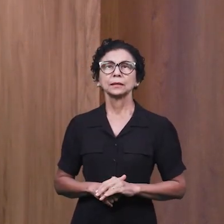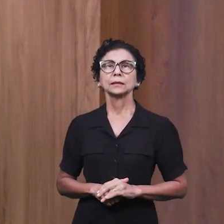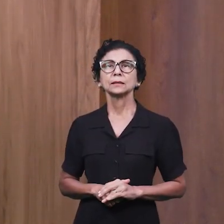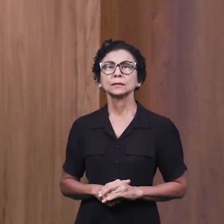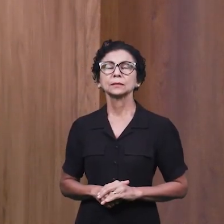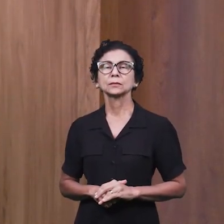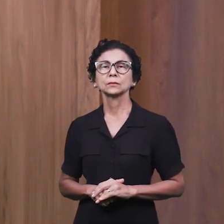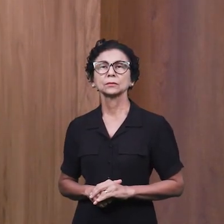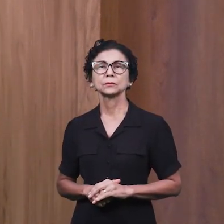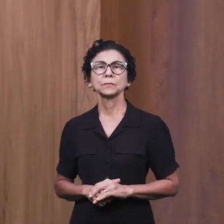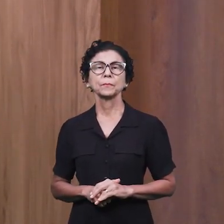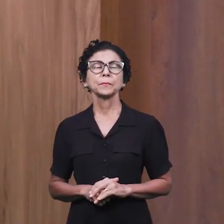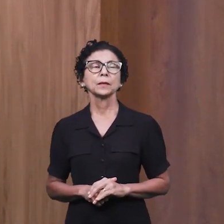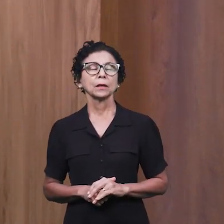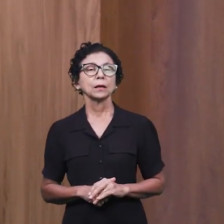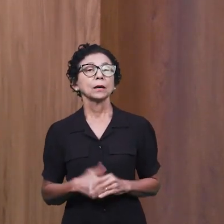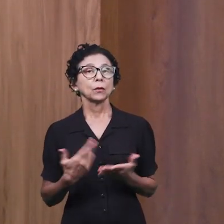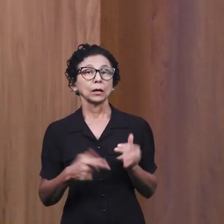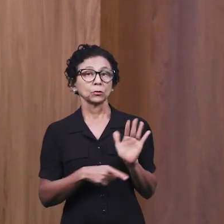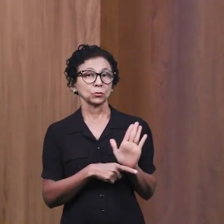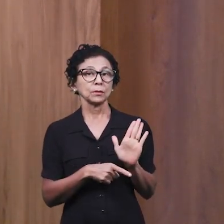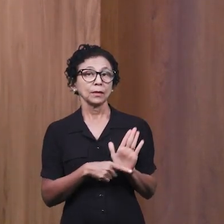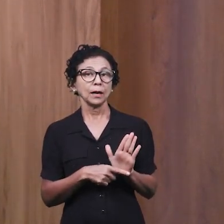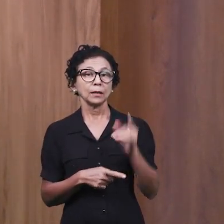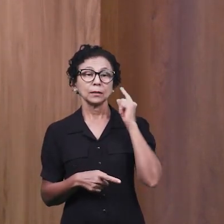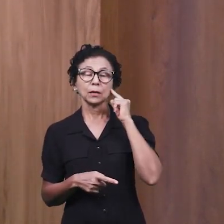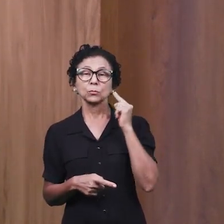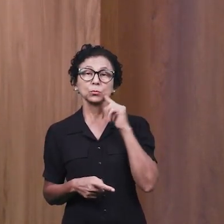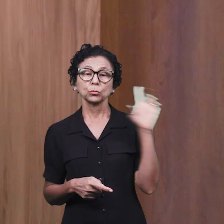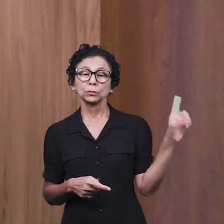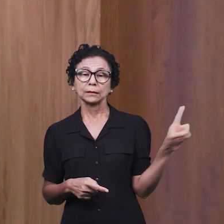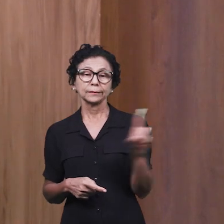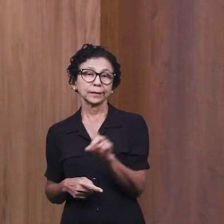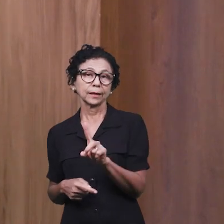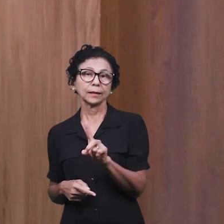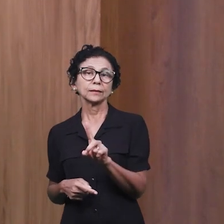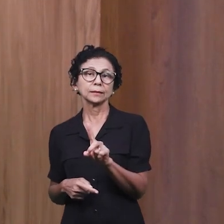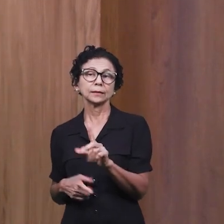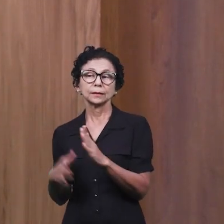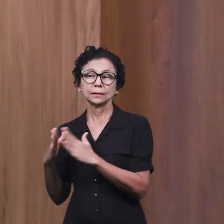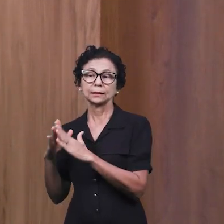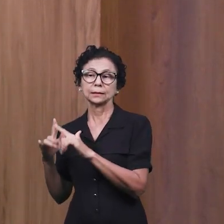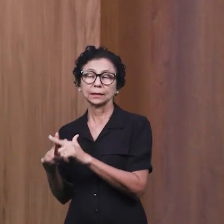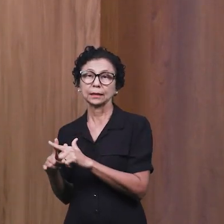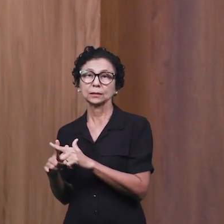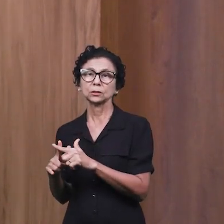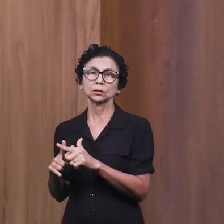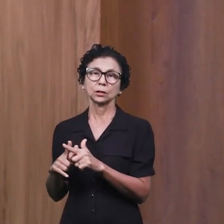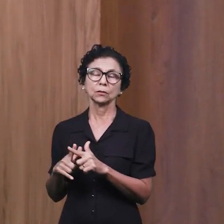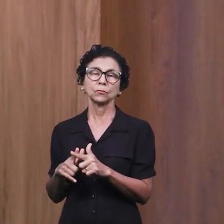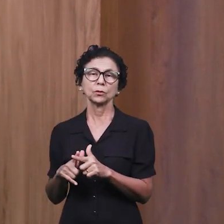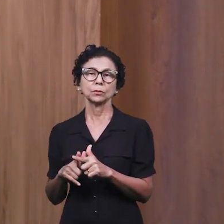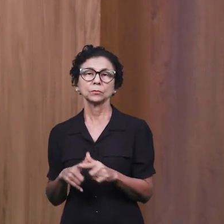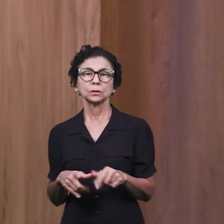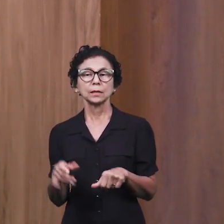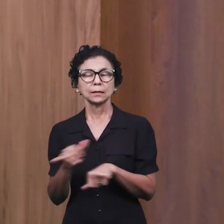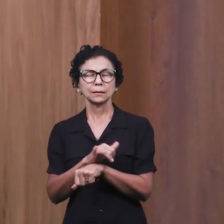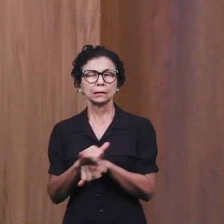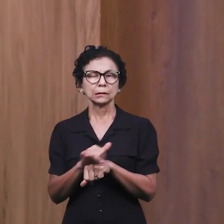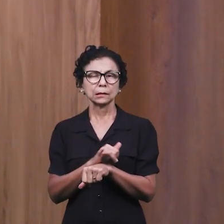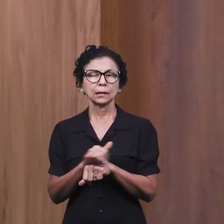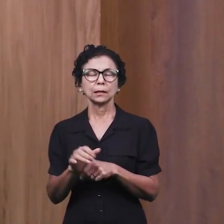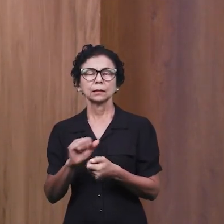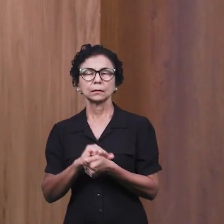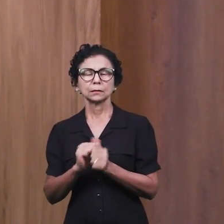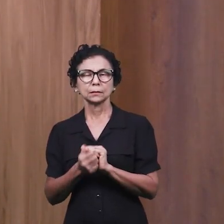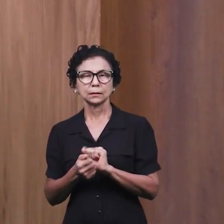assistir um surdo quando chegar ao nosso culto. E aí nós vamos buscando estratégias e vocês conosco